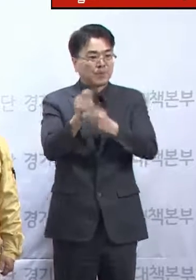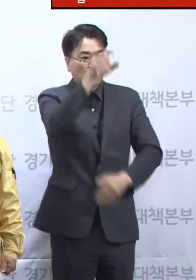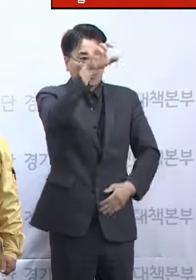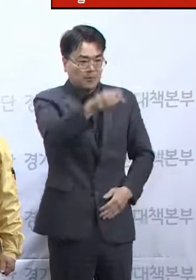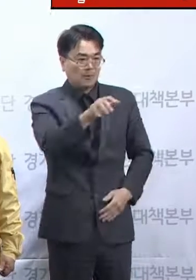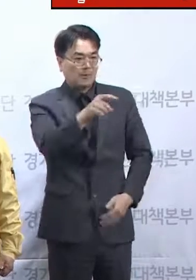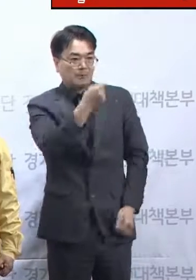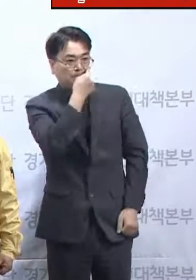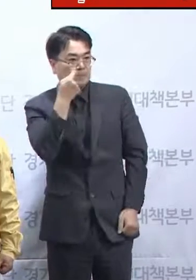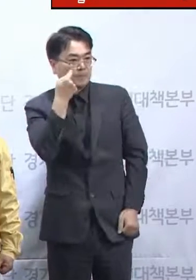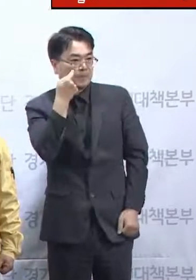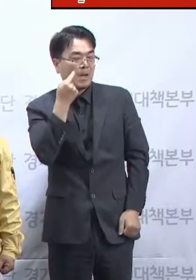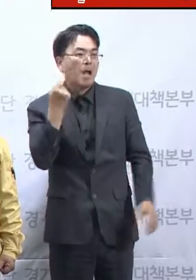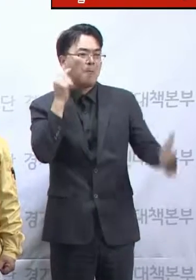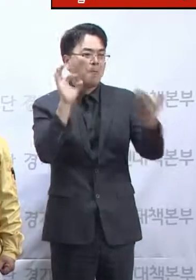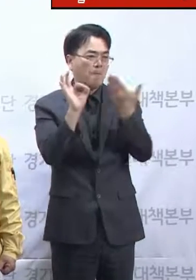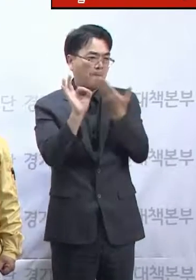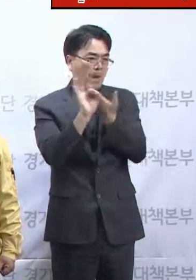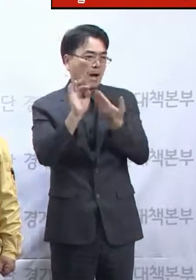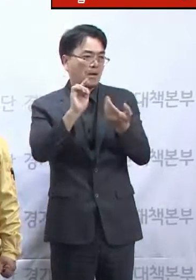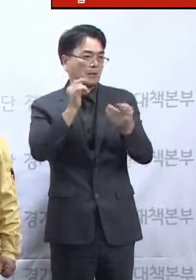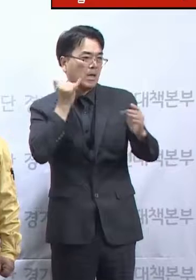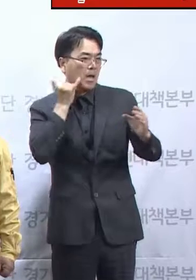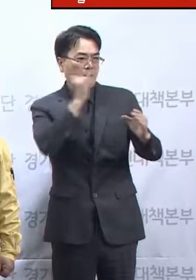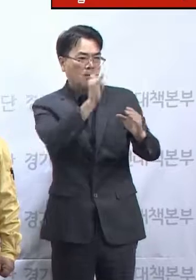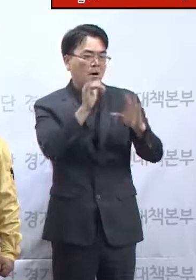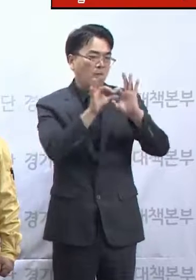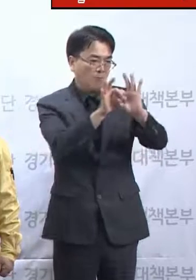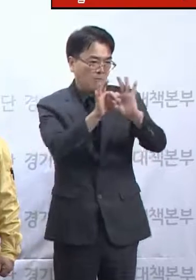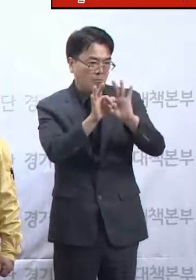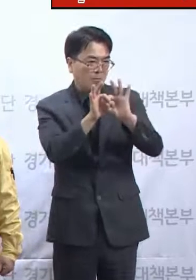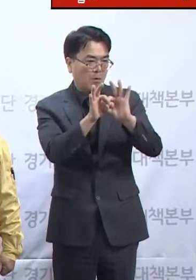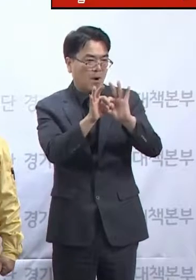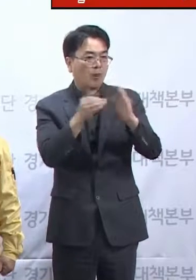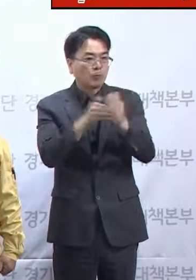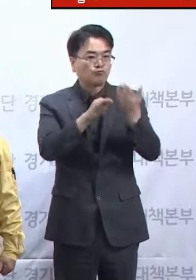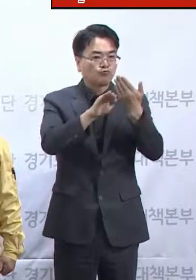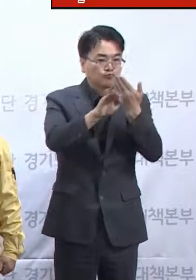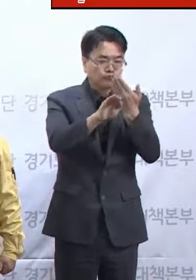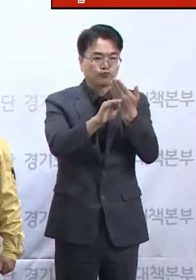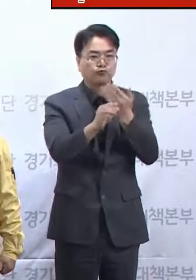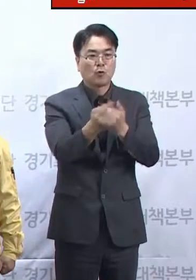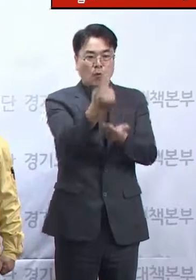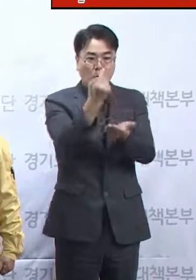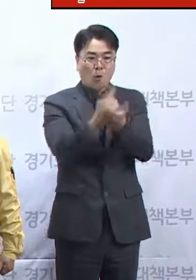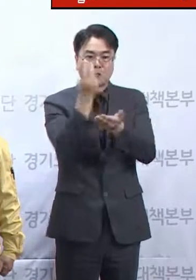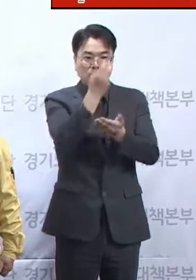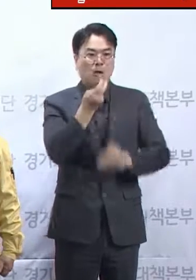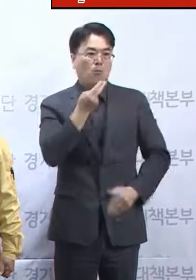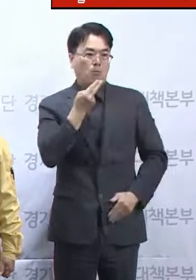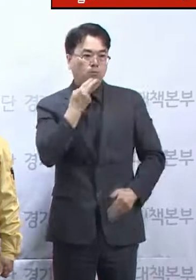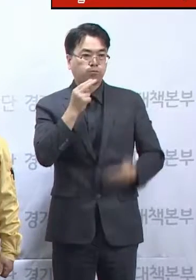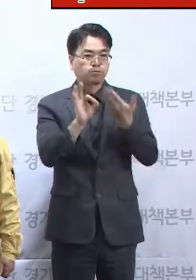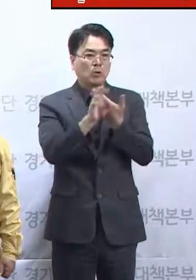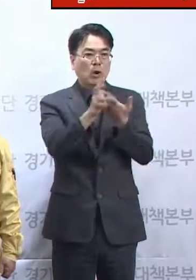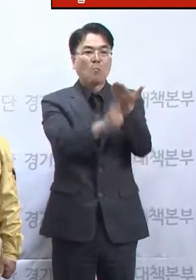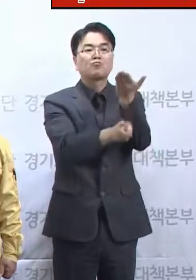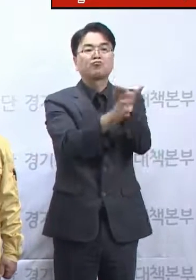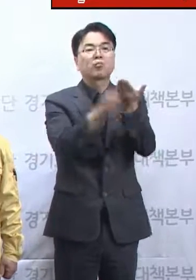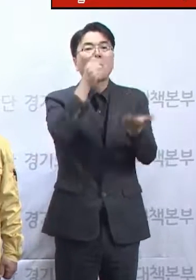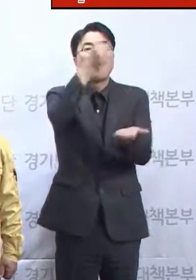하겠지만 연락을 받고도 또는 요구를 받고도 검사를 불응하는 경우는 명백한 범죄 행위에 해당되기 때문에 그